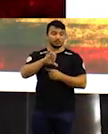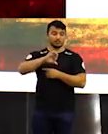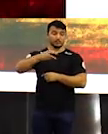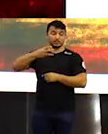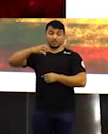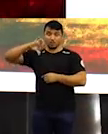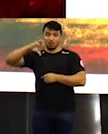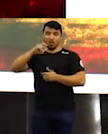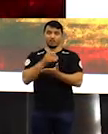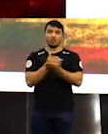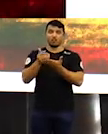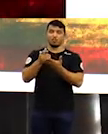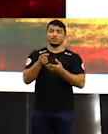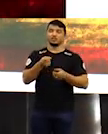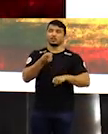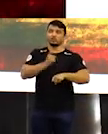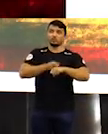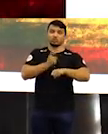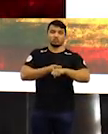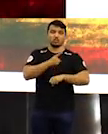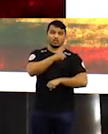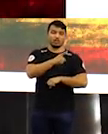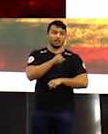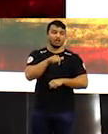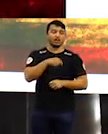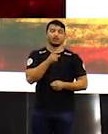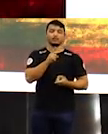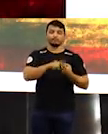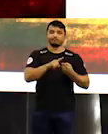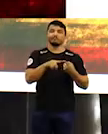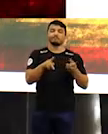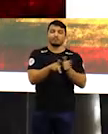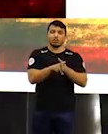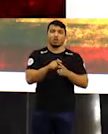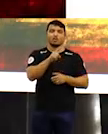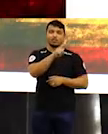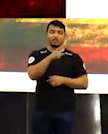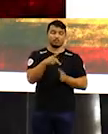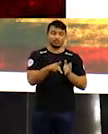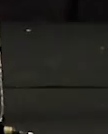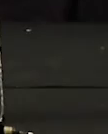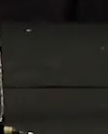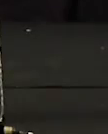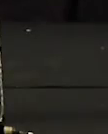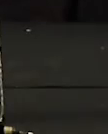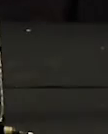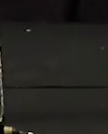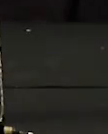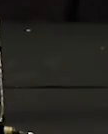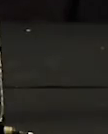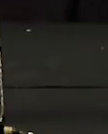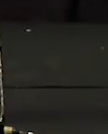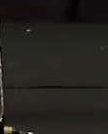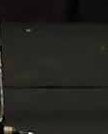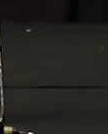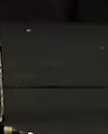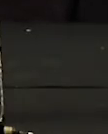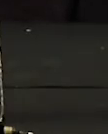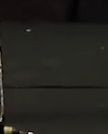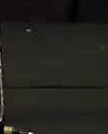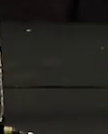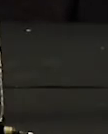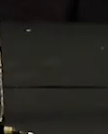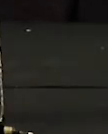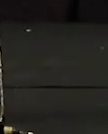poder. Pessoal, 39 também marca 80 anos da ditadura franquista na Espanha. Isso é importante, Fernandes?